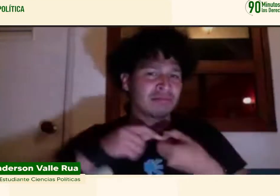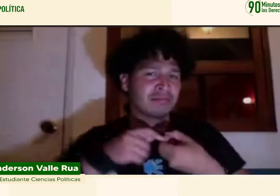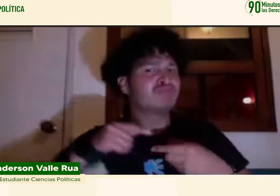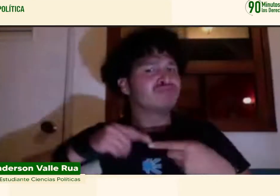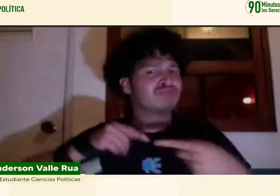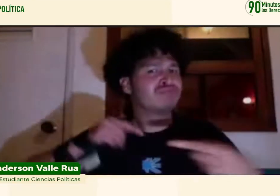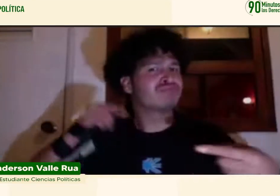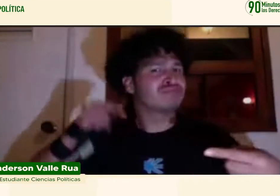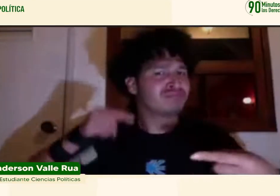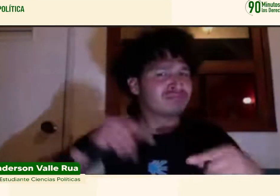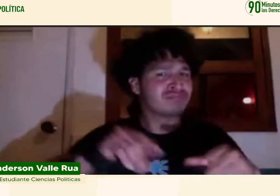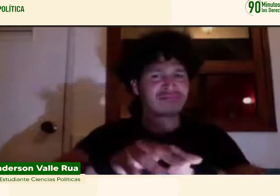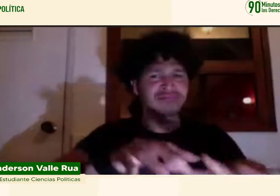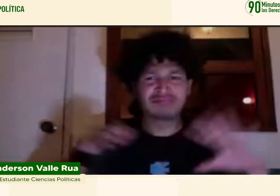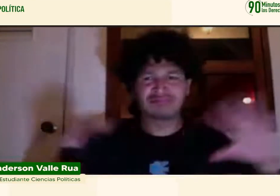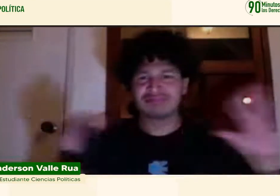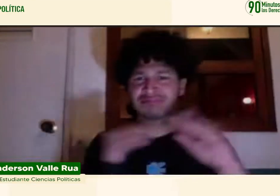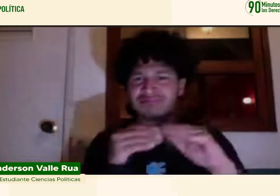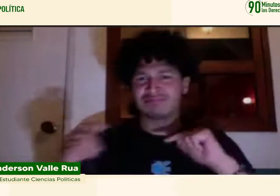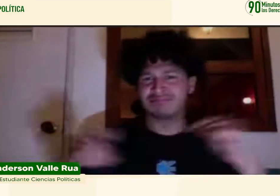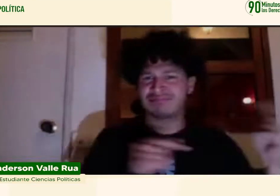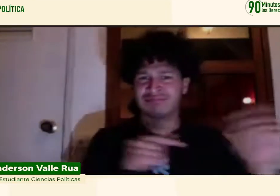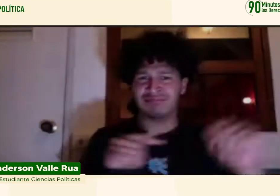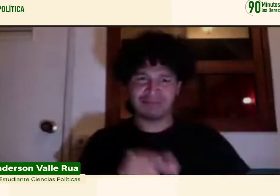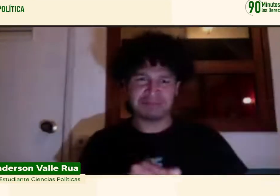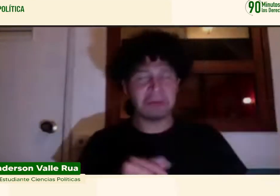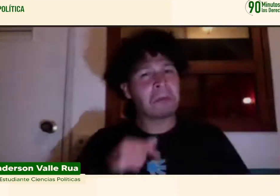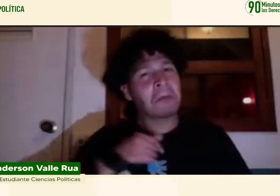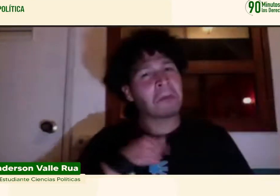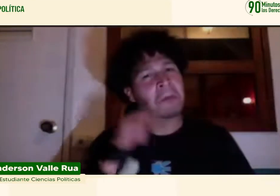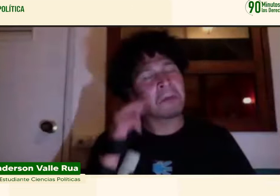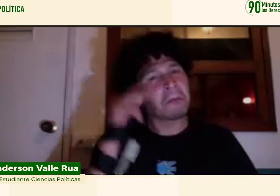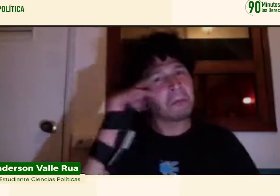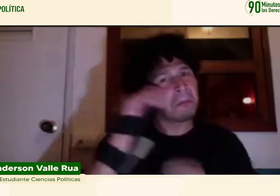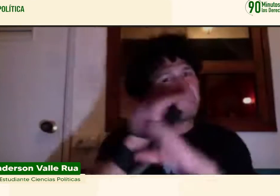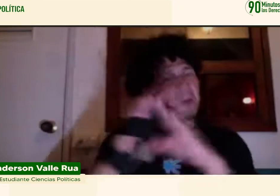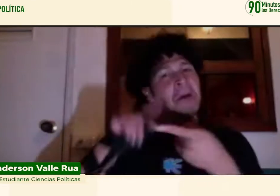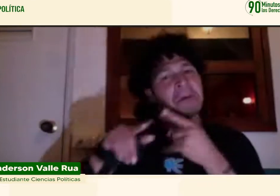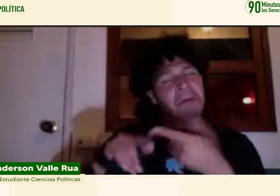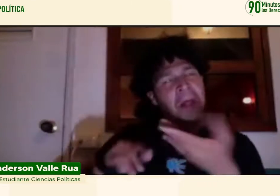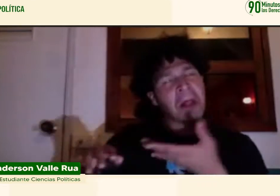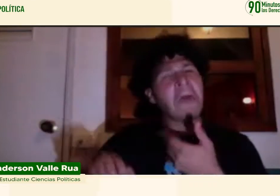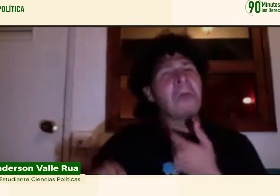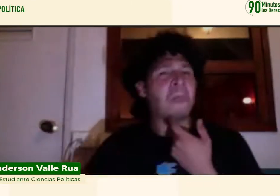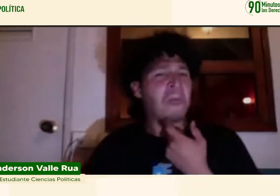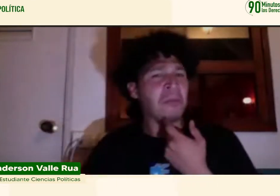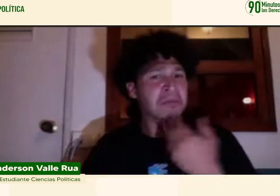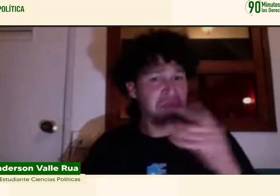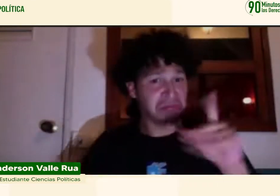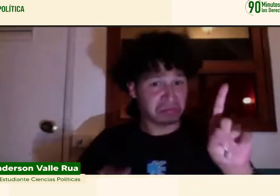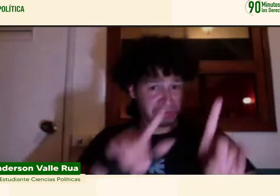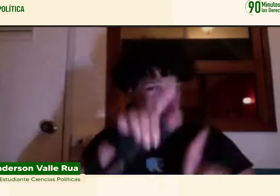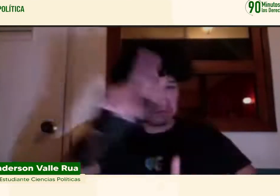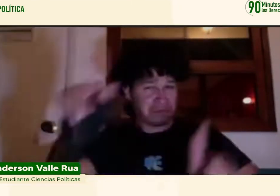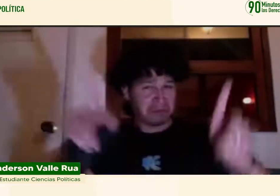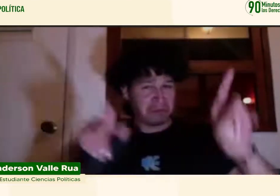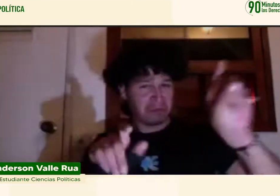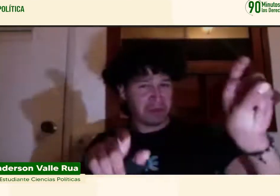finalmente los afiliados de esta organización pues van a llevar a cabo ciertos encuentros para tomar ciertas decisiones y